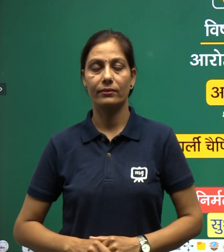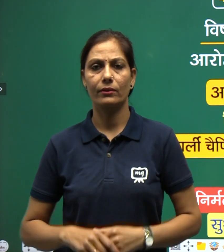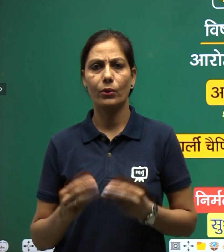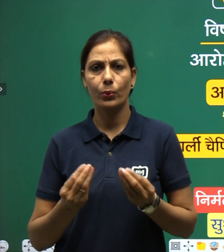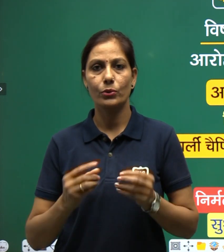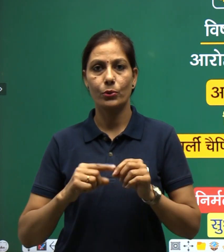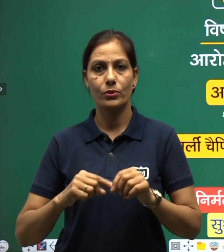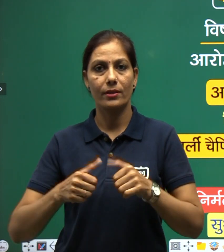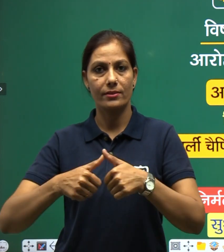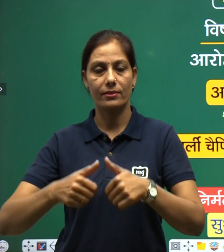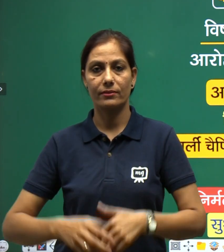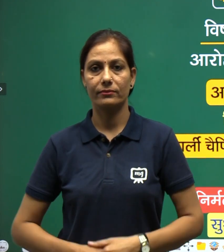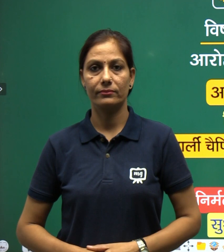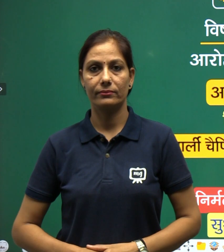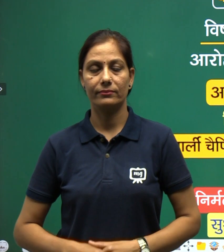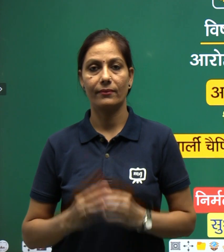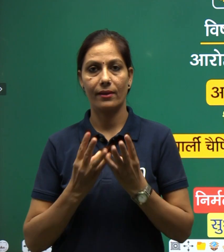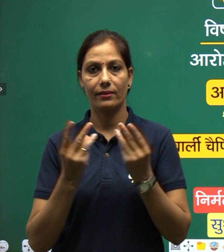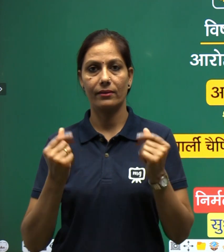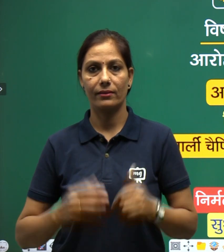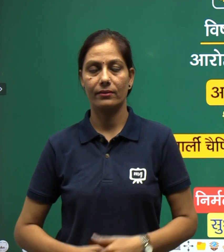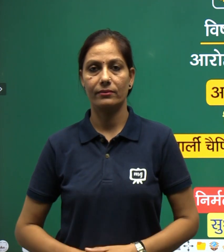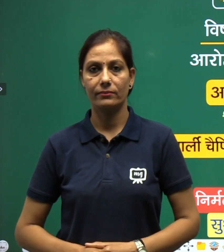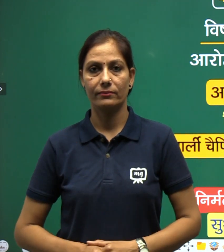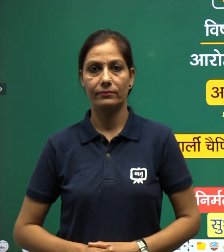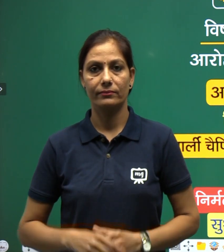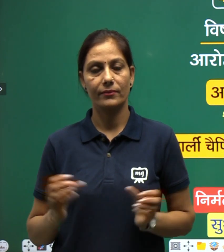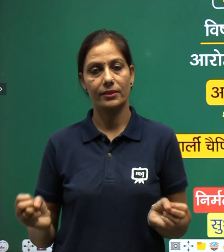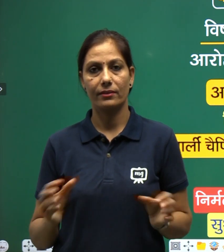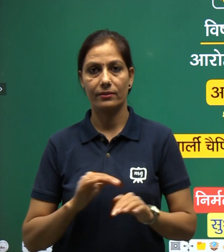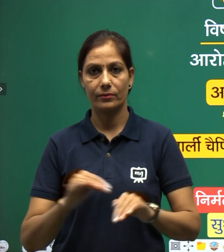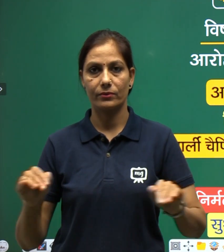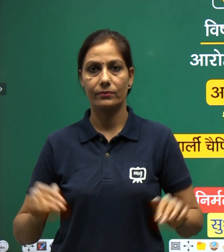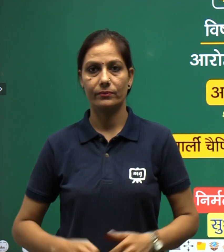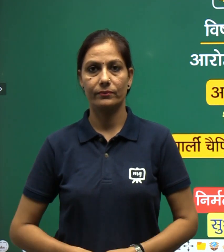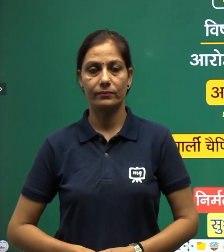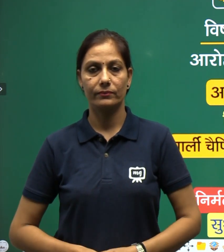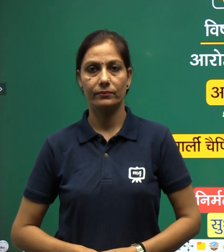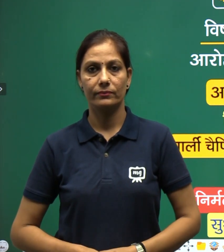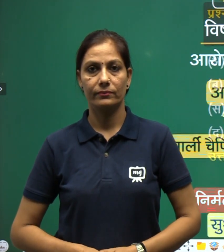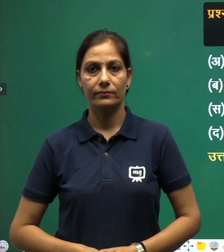कुछ प्रश्नोत्तर हल करेंगे। शुरू करें बच्चों।